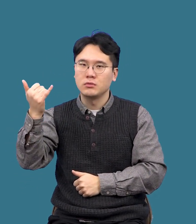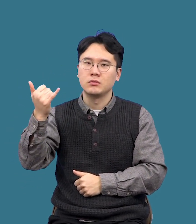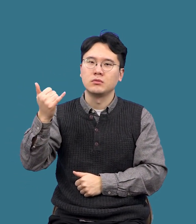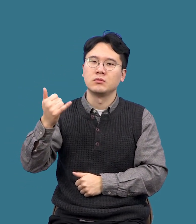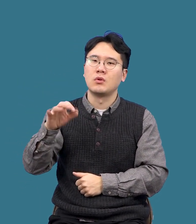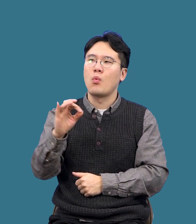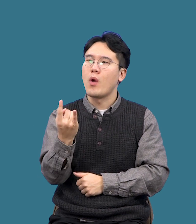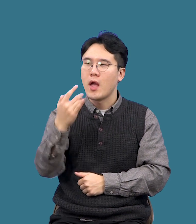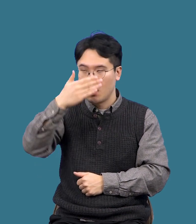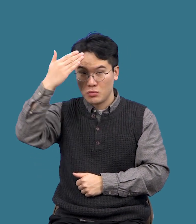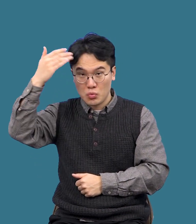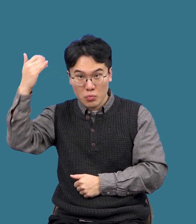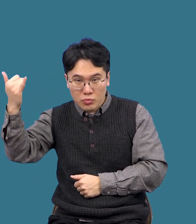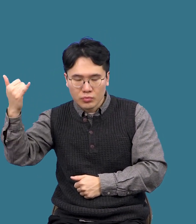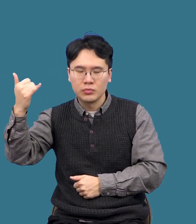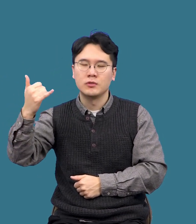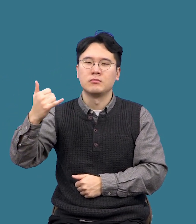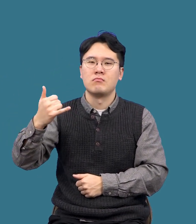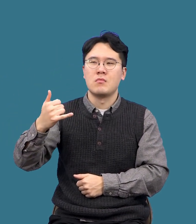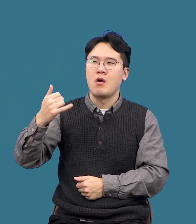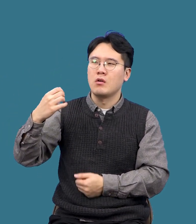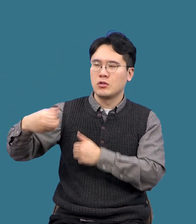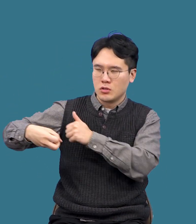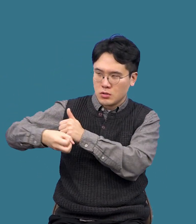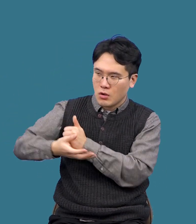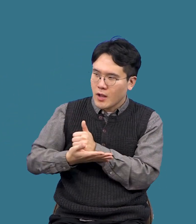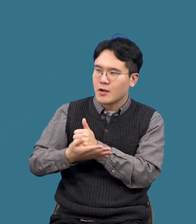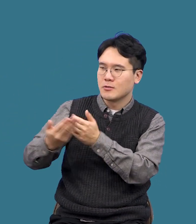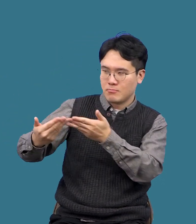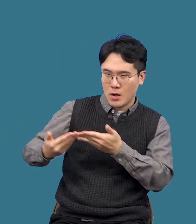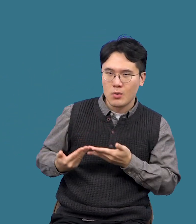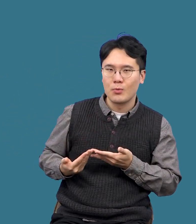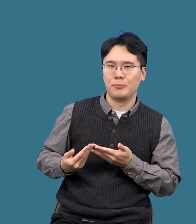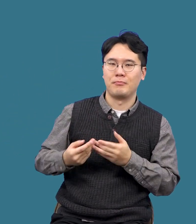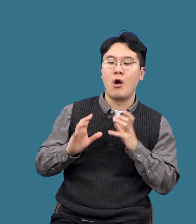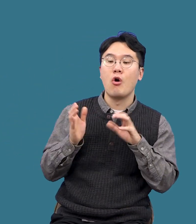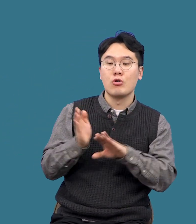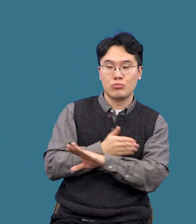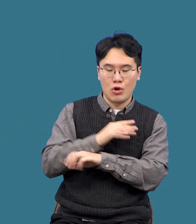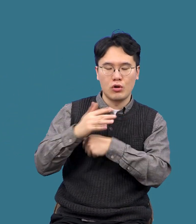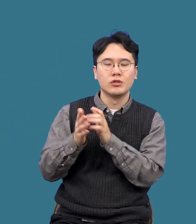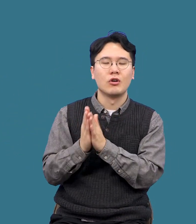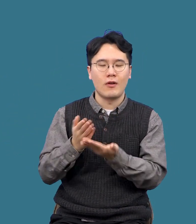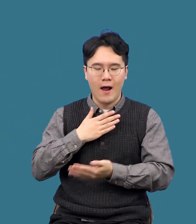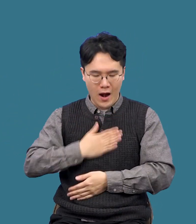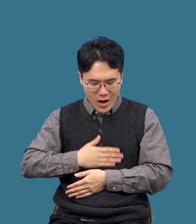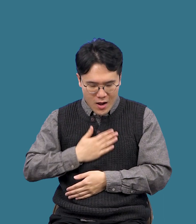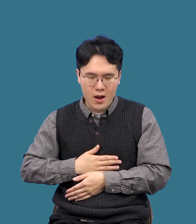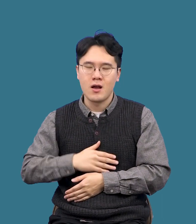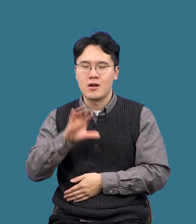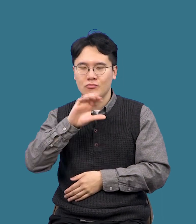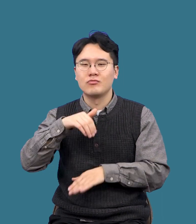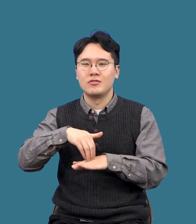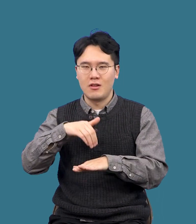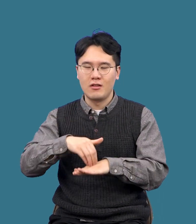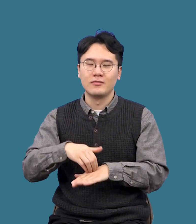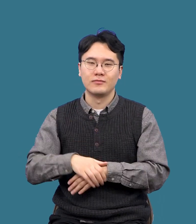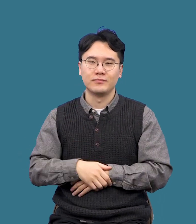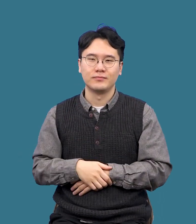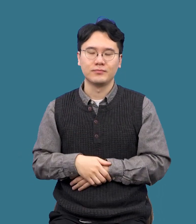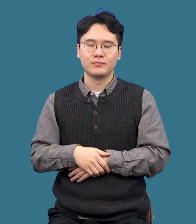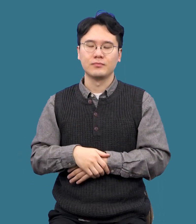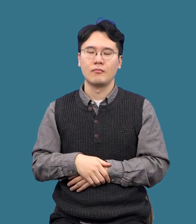부모의 영향을 받아서 내가 어려서부터 성경을 알았나니 어려서부터 훈련된 사람.